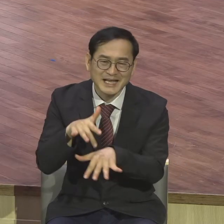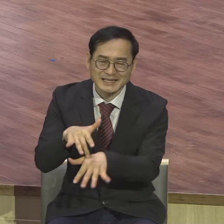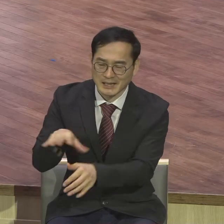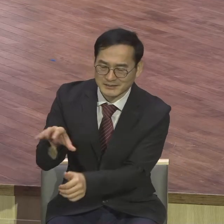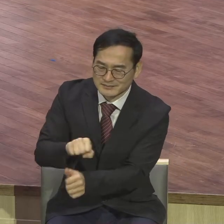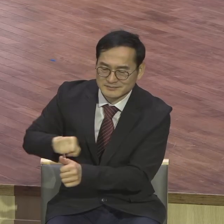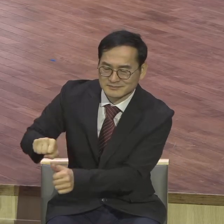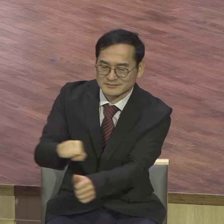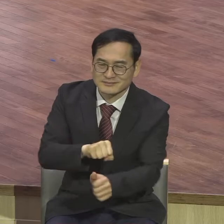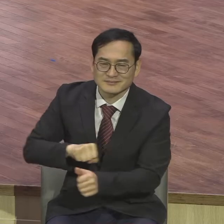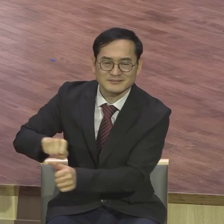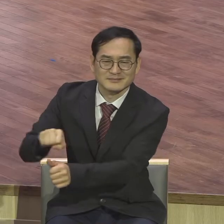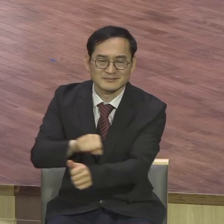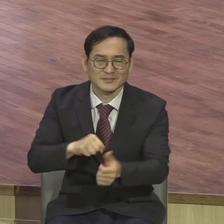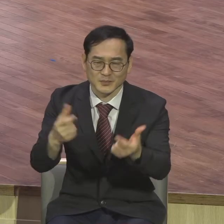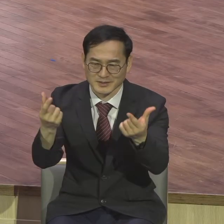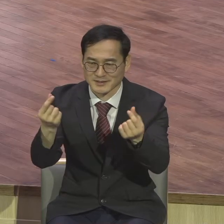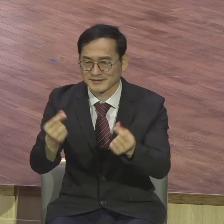노르개감이라고 그냥.